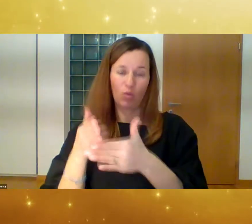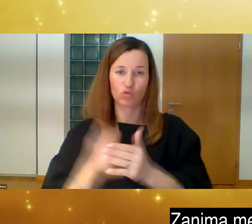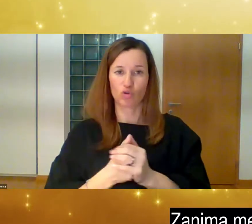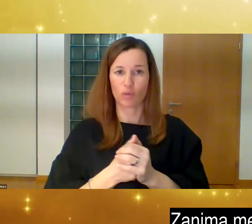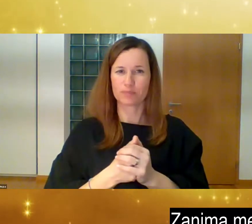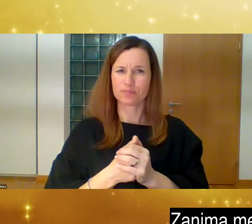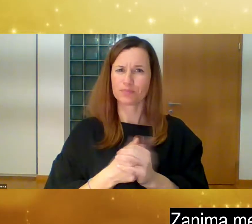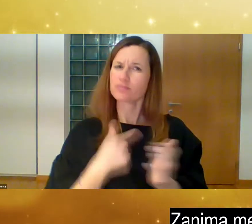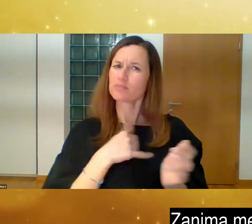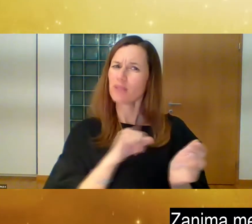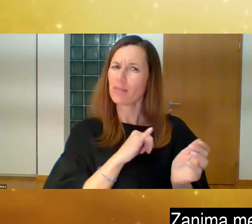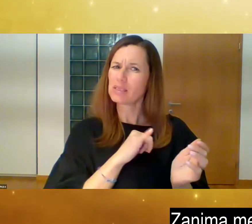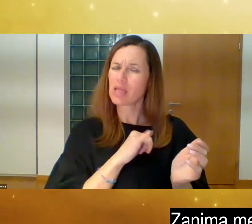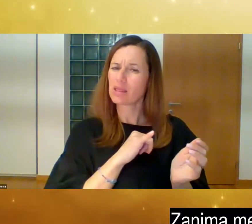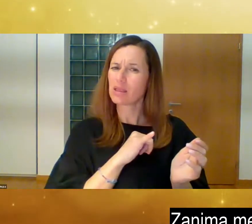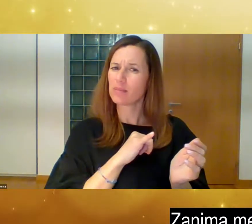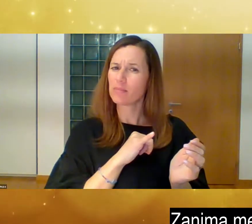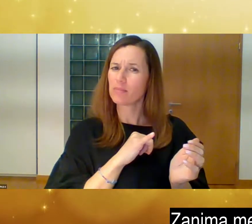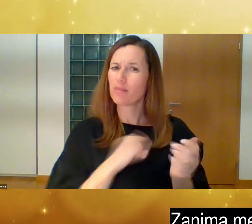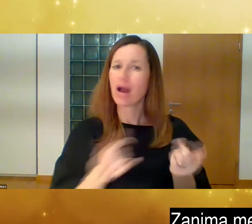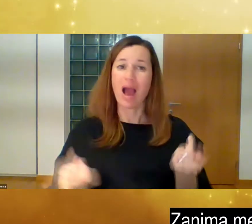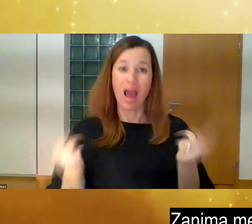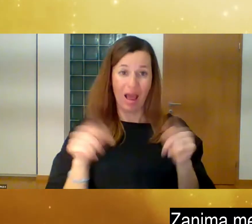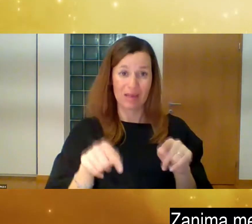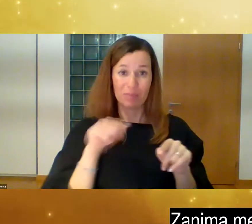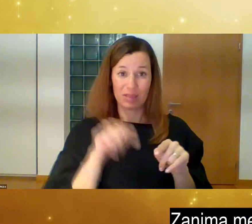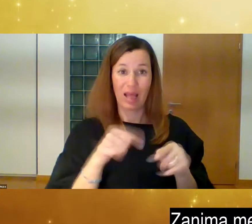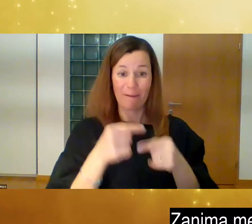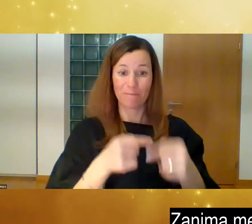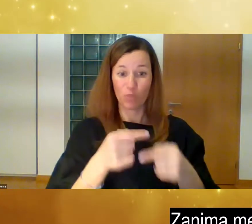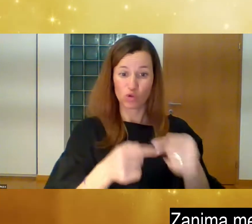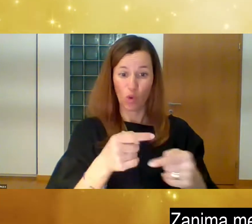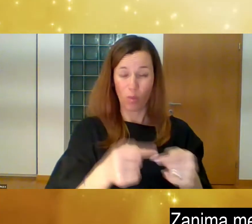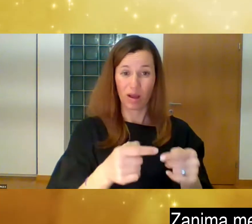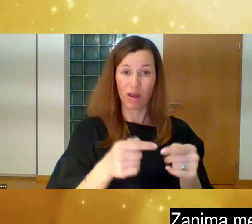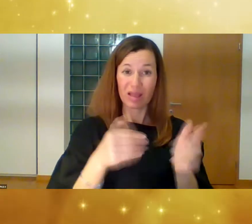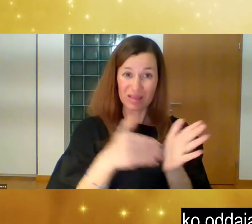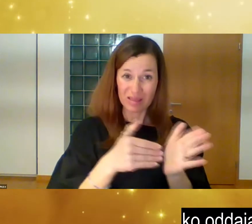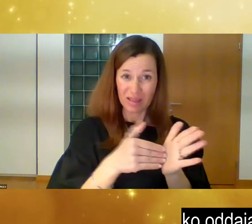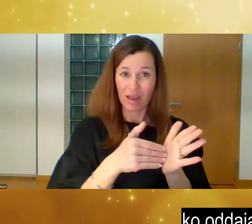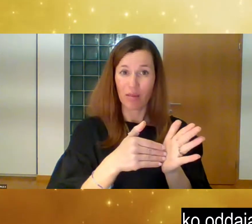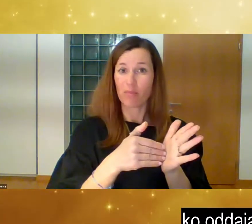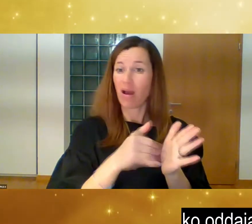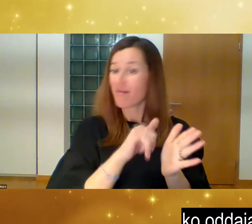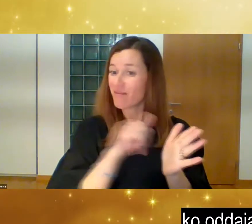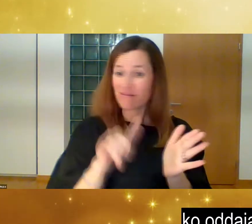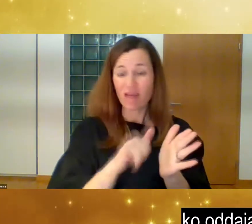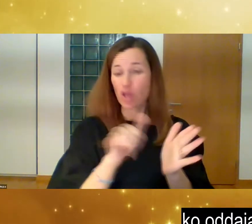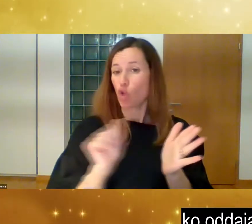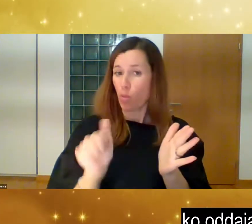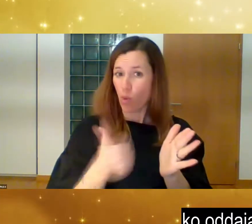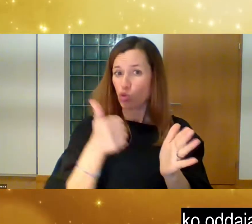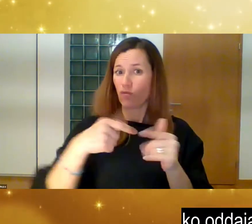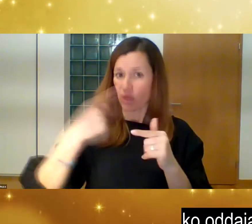Pa me zanima, gospod Dular, ali ta postopek ponoviš vsakič znova, ko oddajaš, torej ko